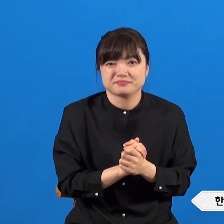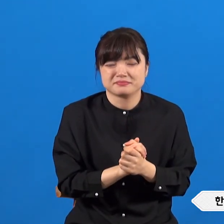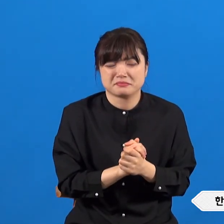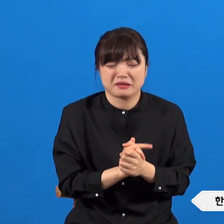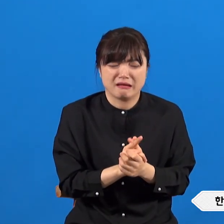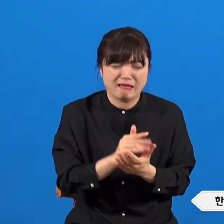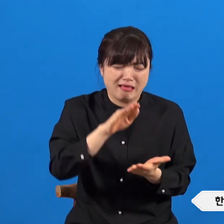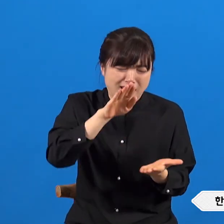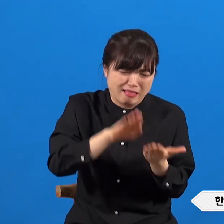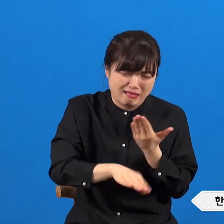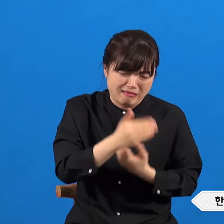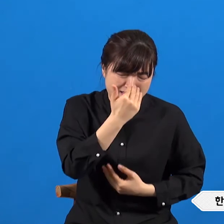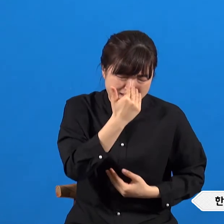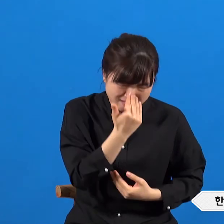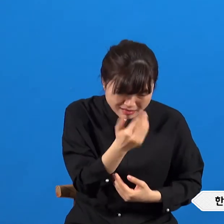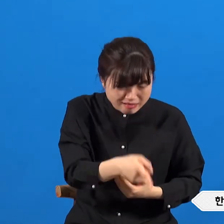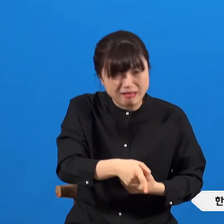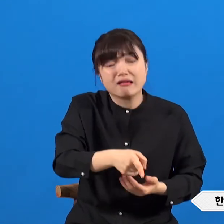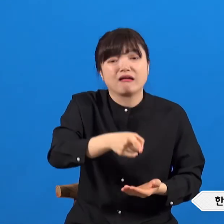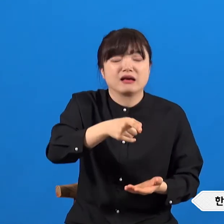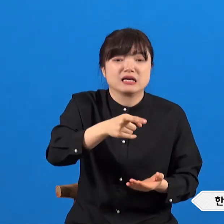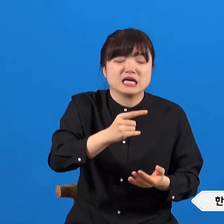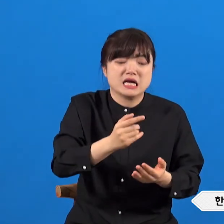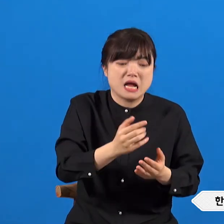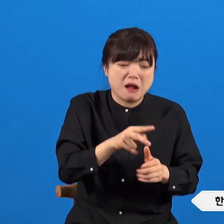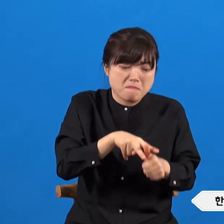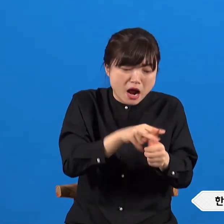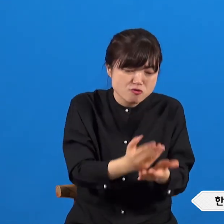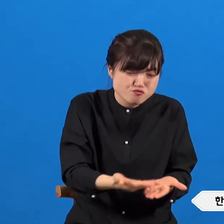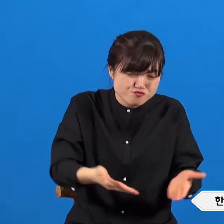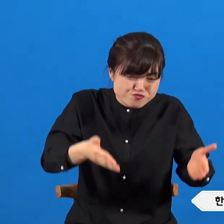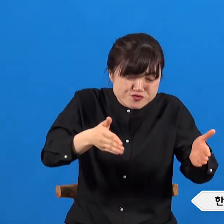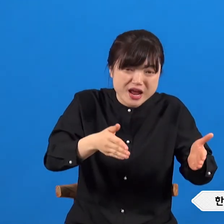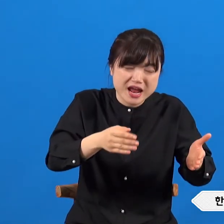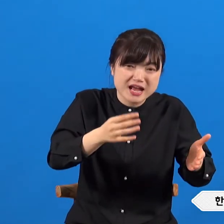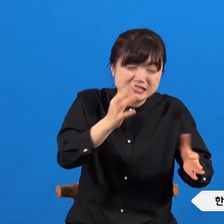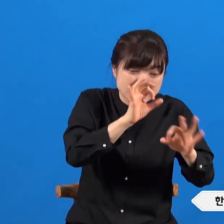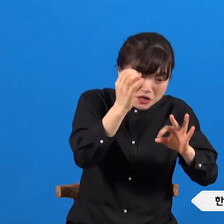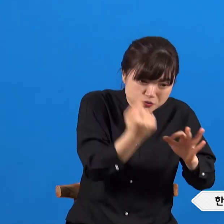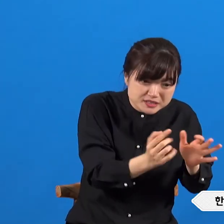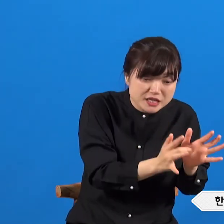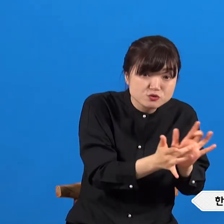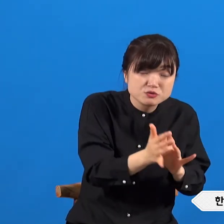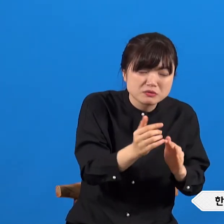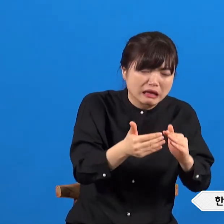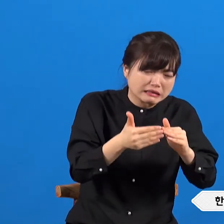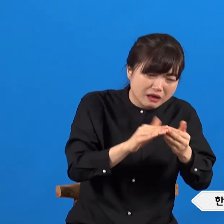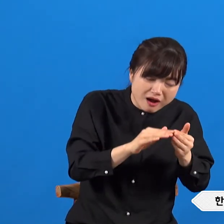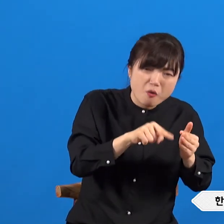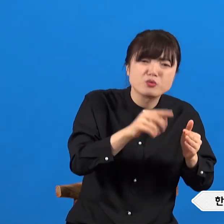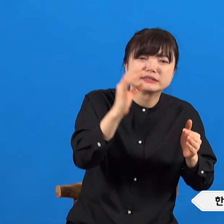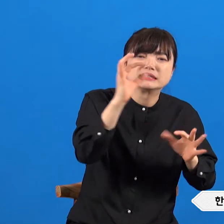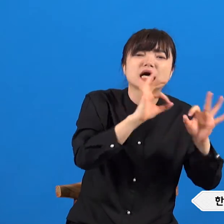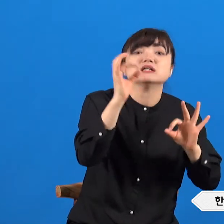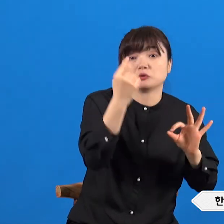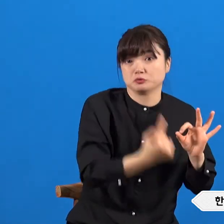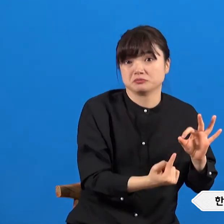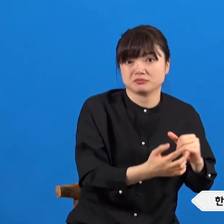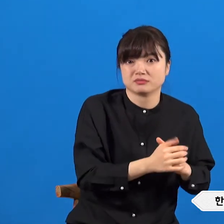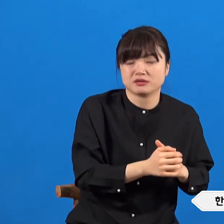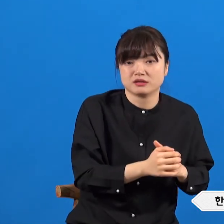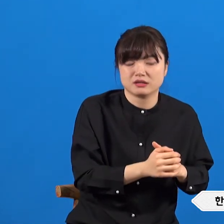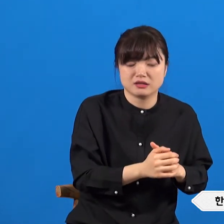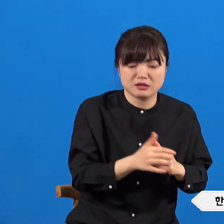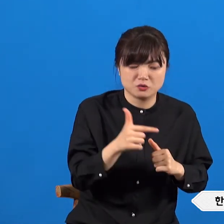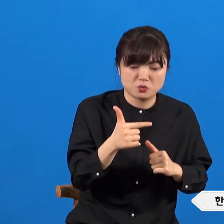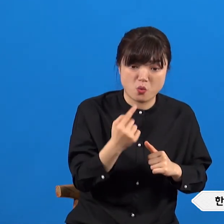낮고 천한 말구유에 찾아오신 예수님께서 그 거적대기 움막에 오신 것을 보았습니다. 노무라